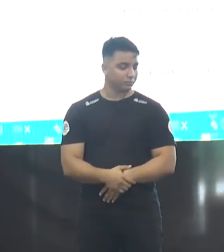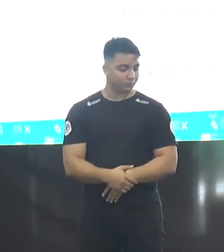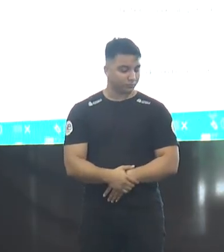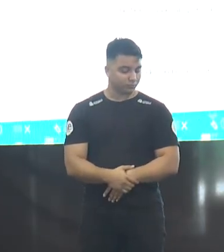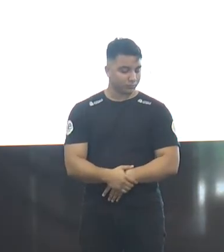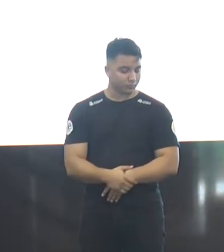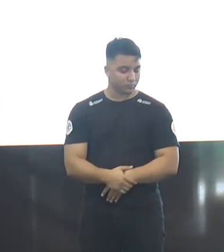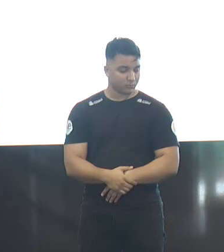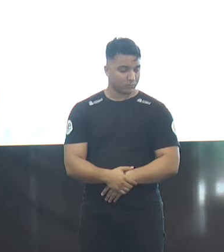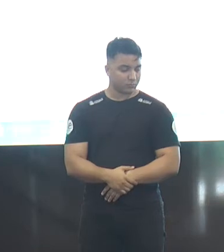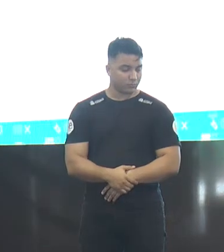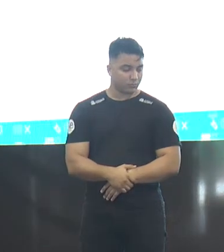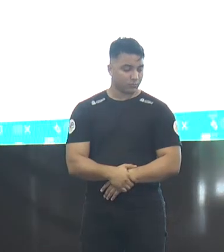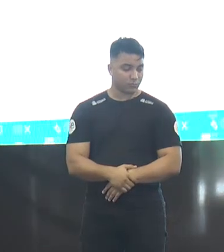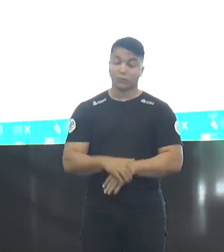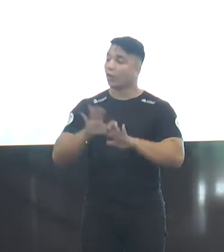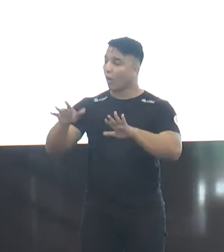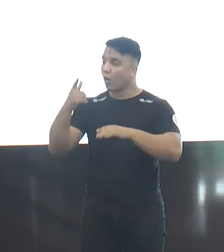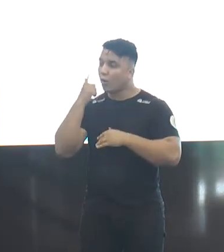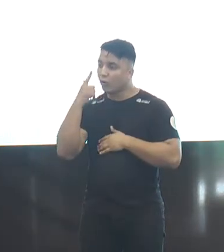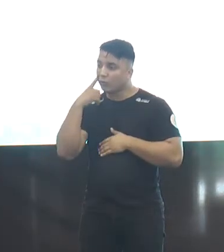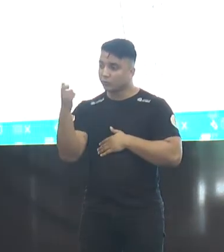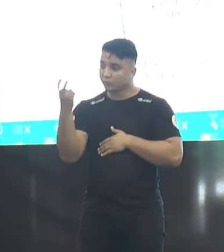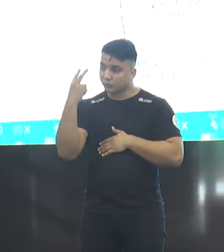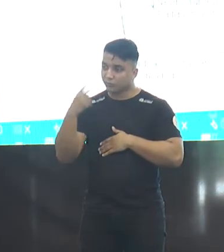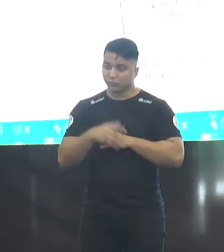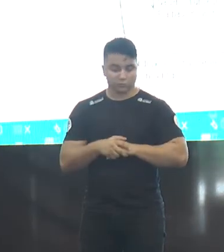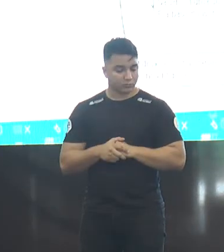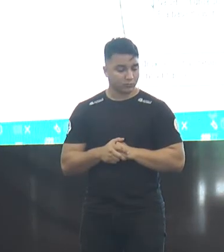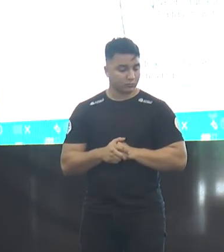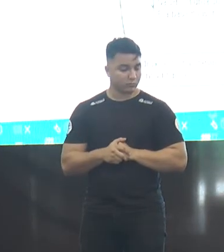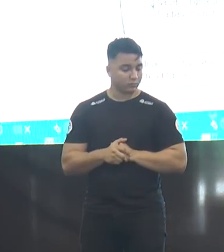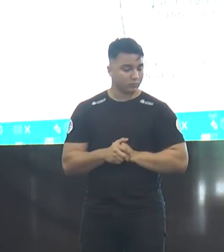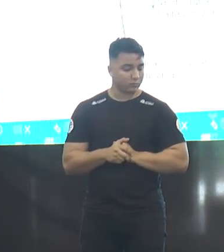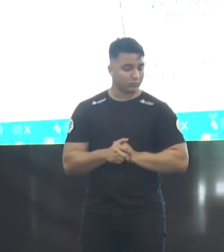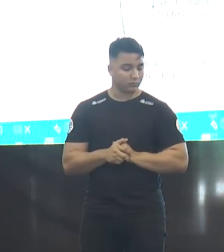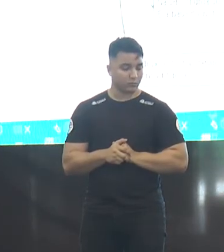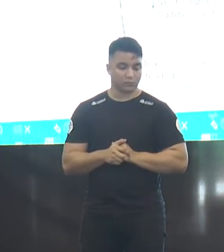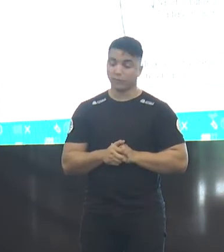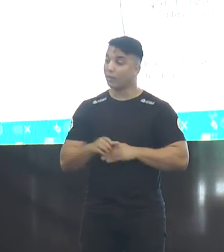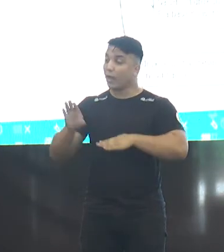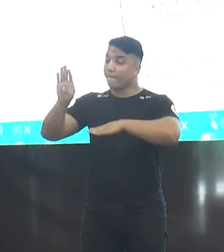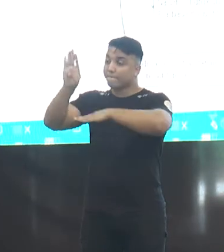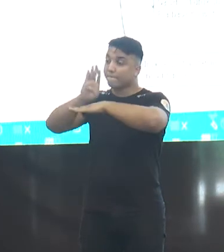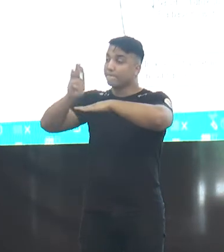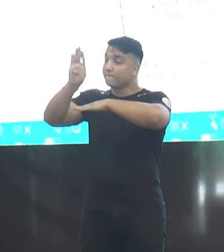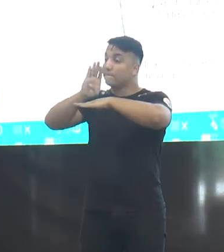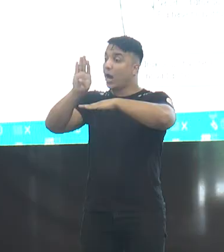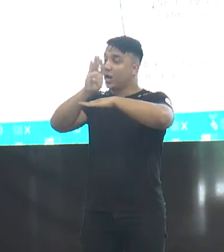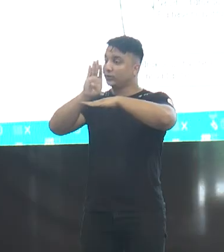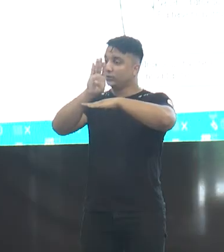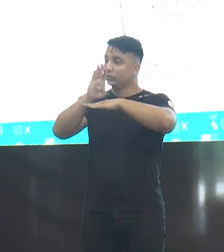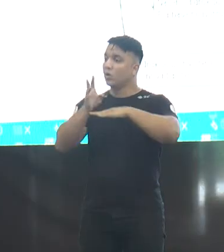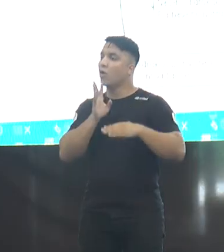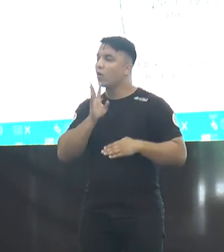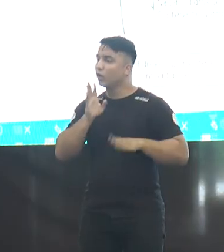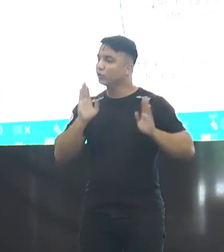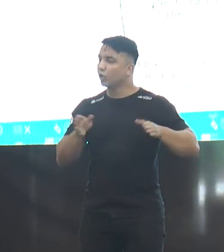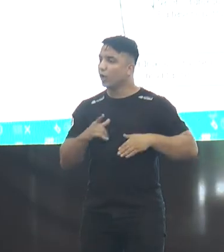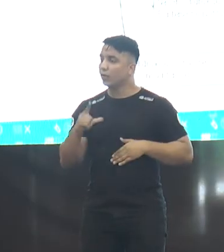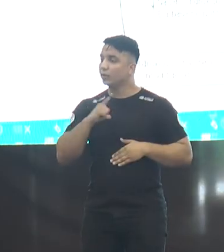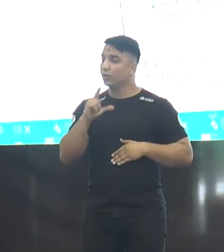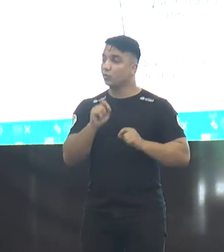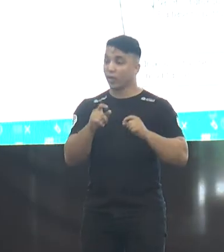Gente, prosseguindo. Eu quero que vocês façam o seguinte. As bases, a gente já conversou que elas